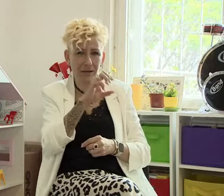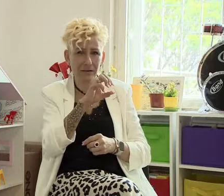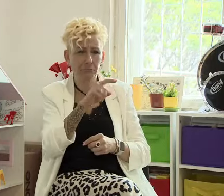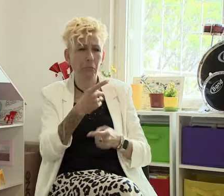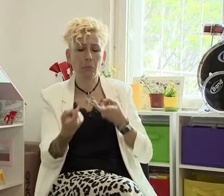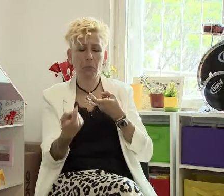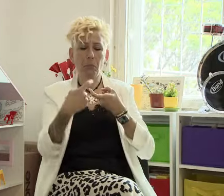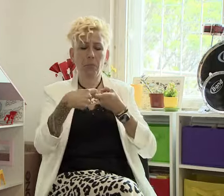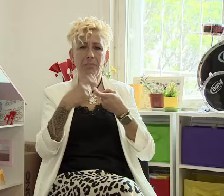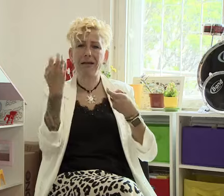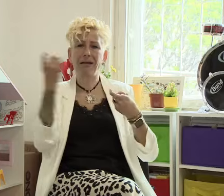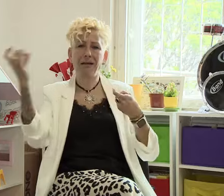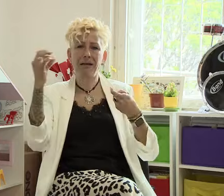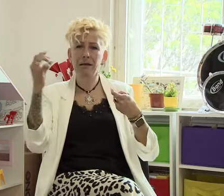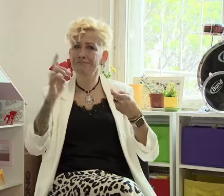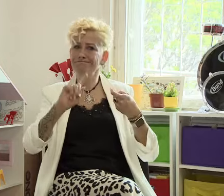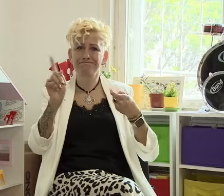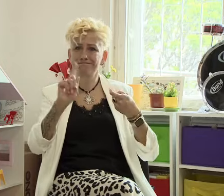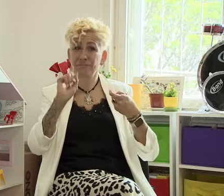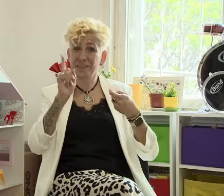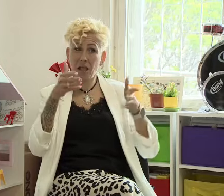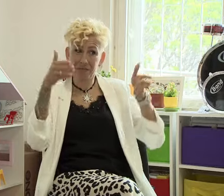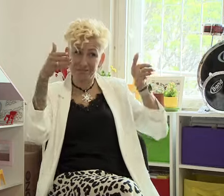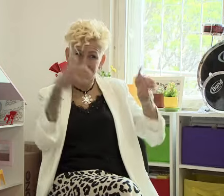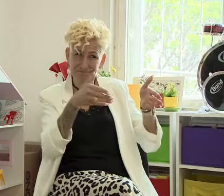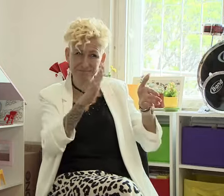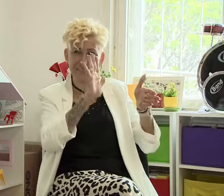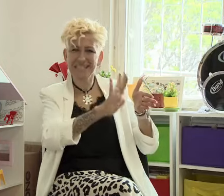материала. Същото е и с химията, с формулите там.